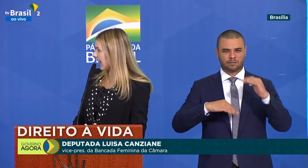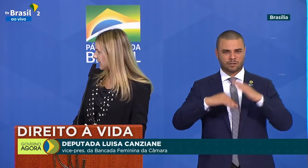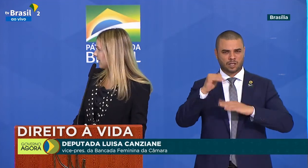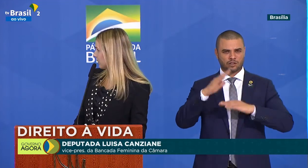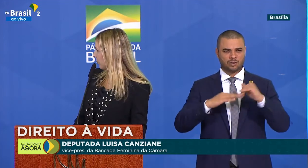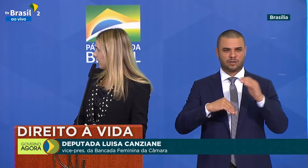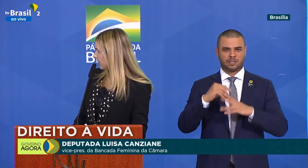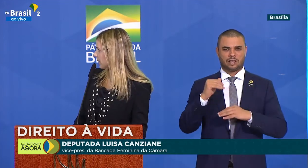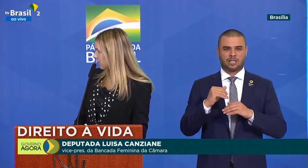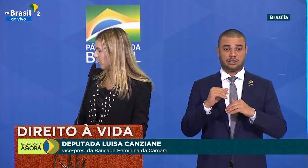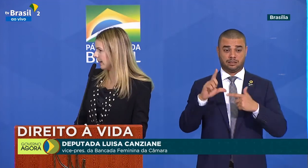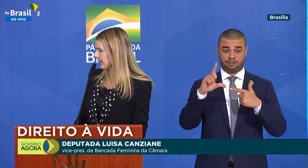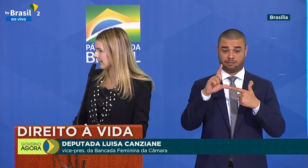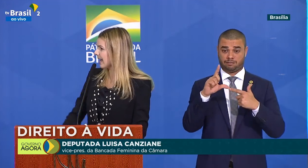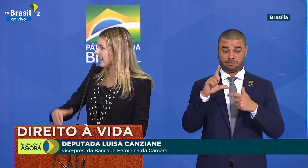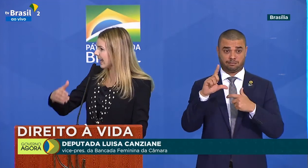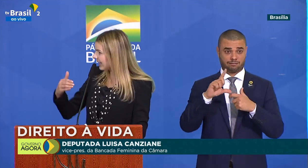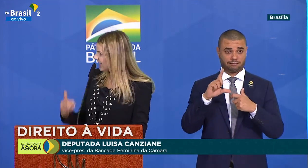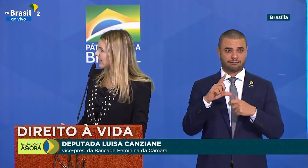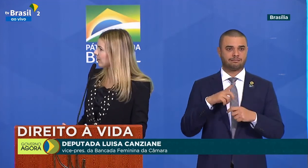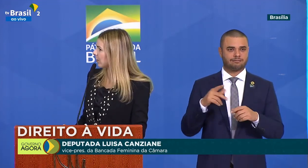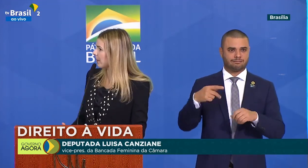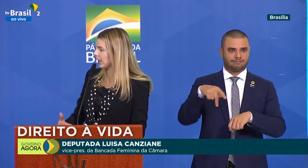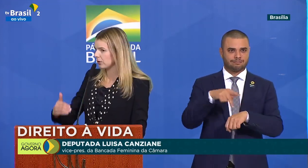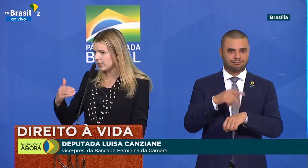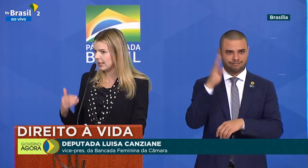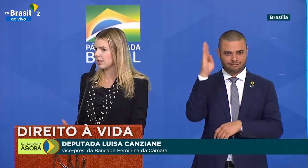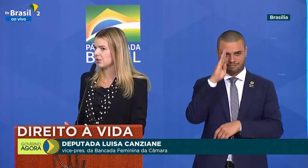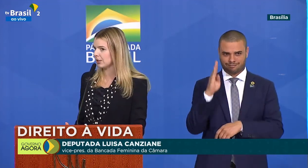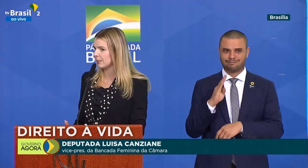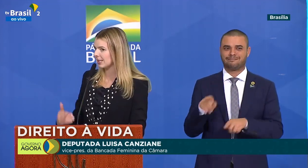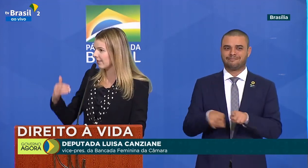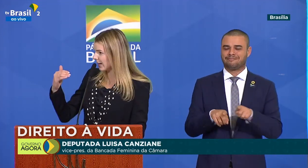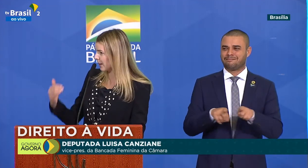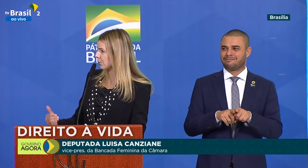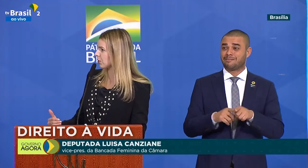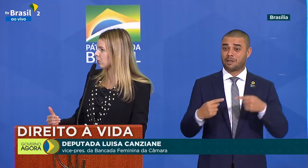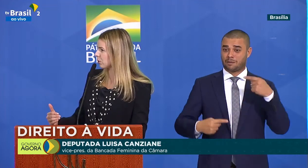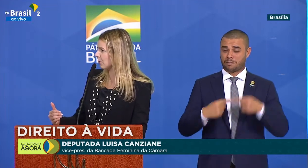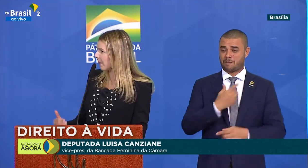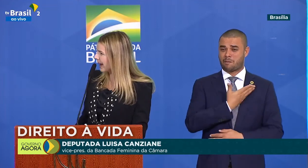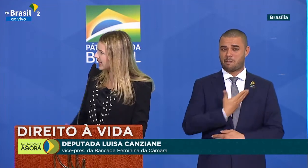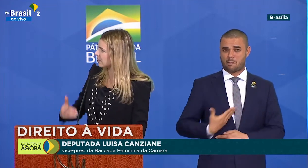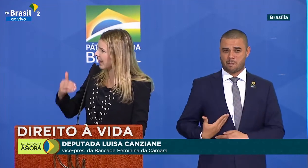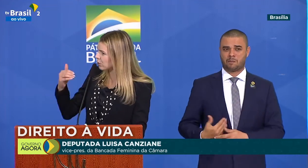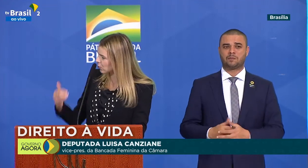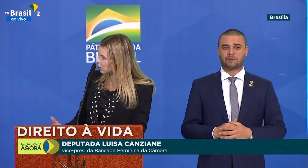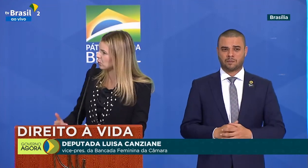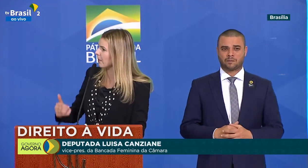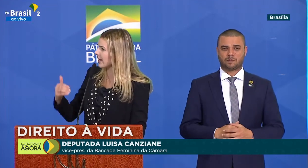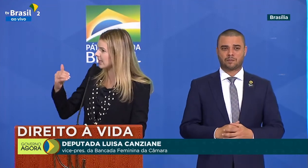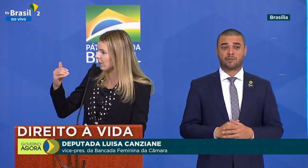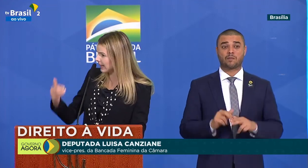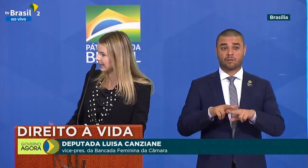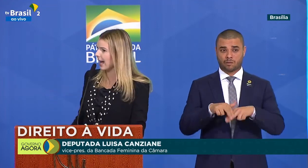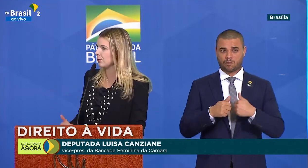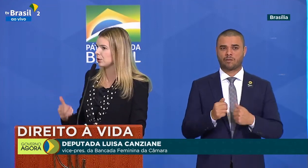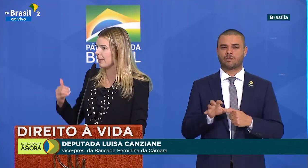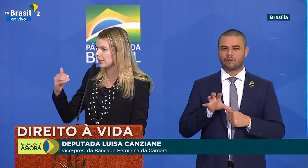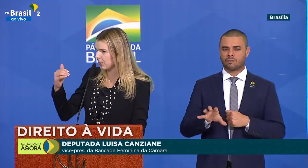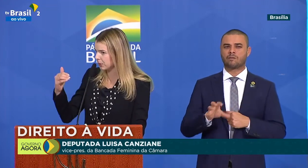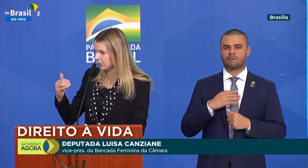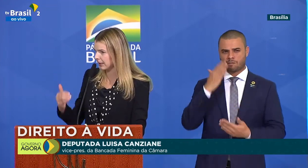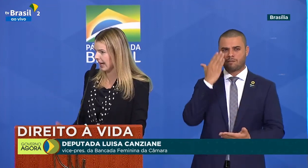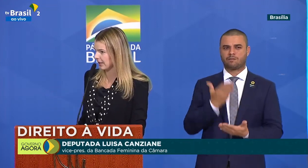e da eficácia das políticas públicas e é dessa forma que nós acreditamos que haveremos de construir um país mais justo mais